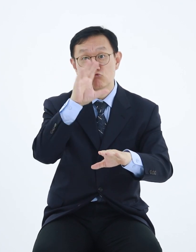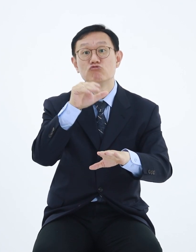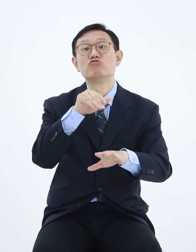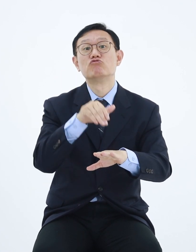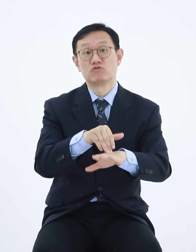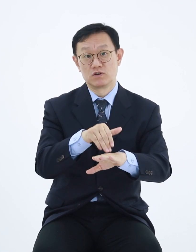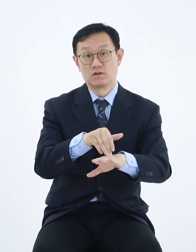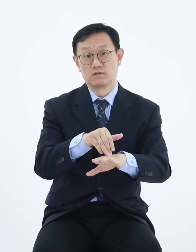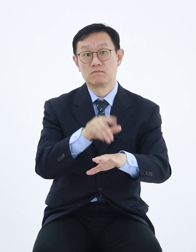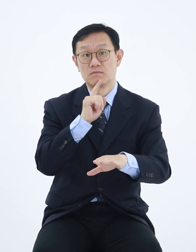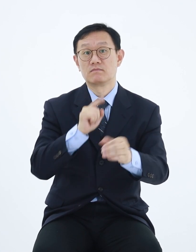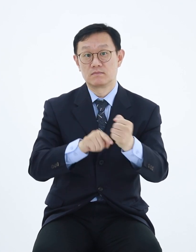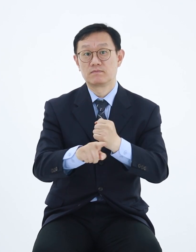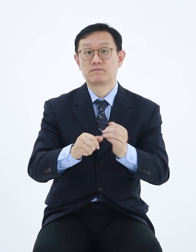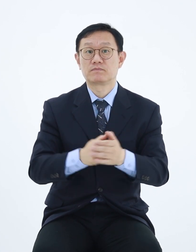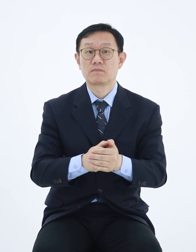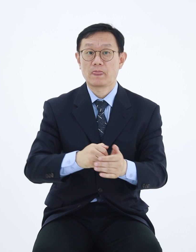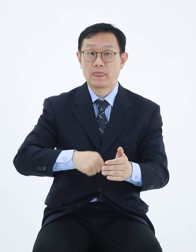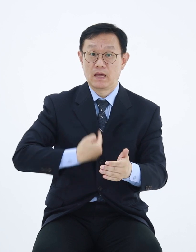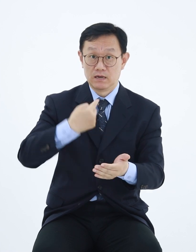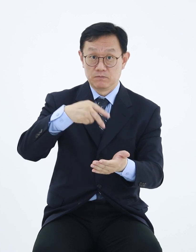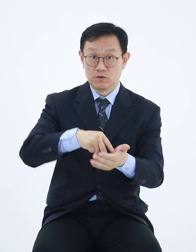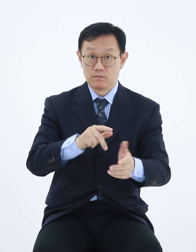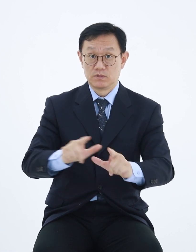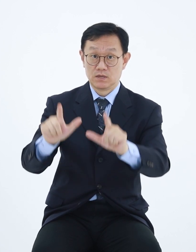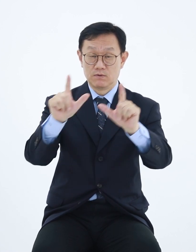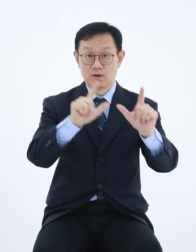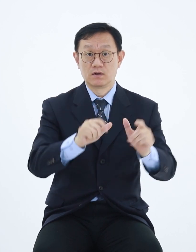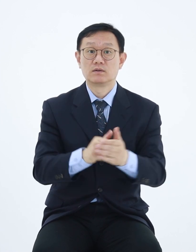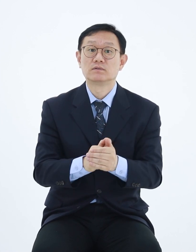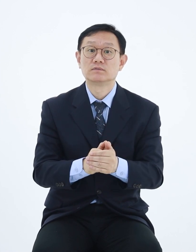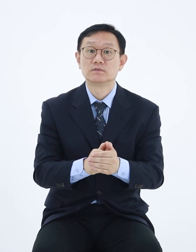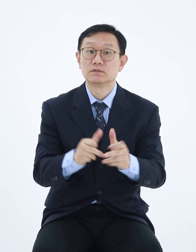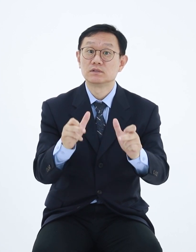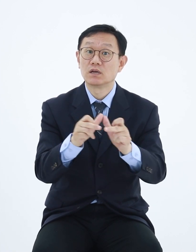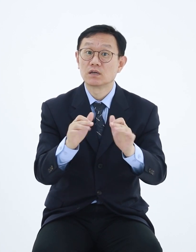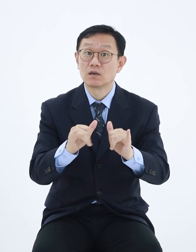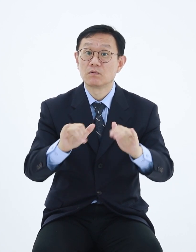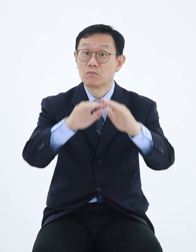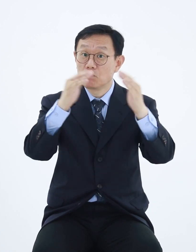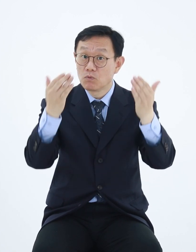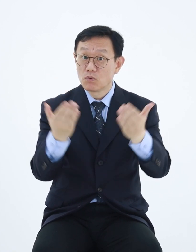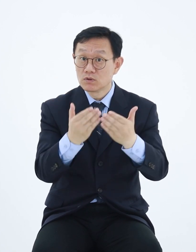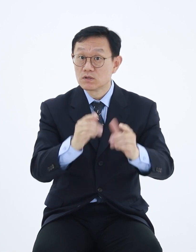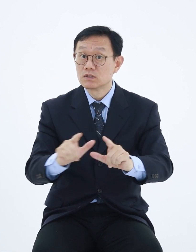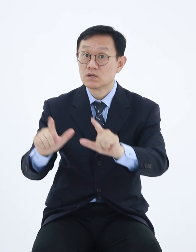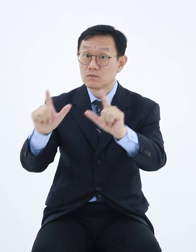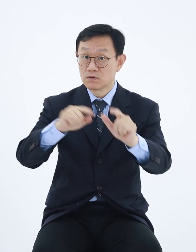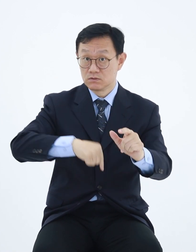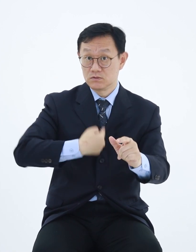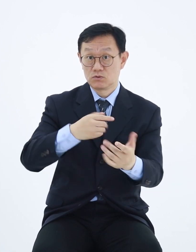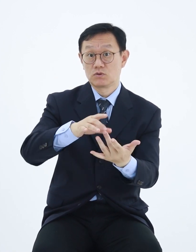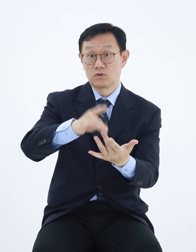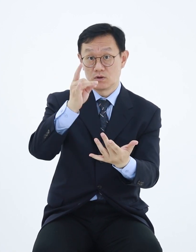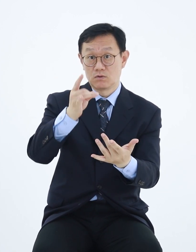해당된다. 자립적 생활. 장애인이 자신의 모든 삶을 스스로 선택하고 통제하는